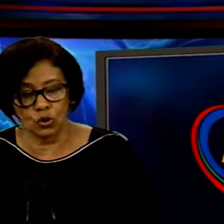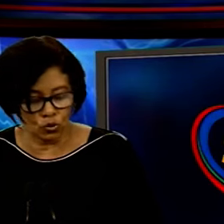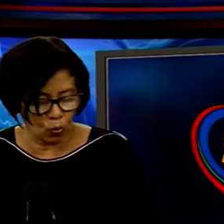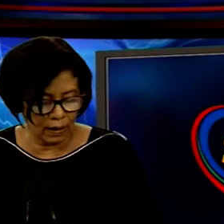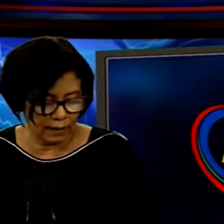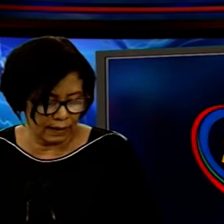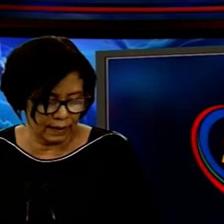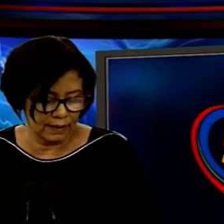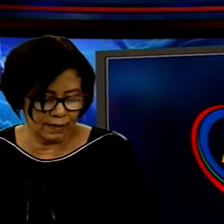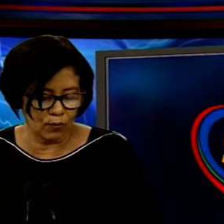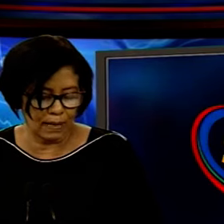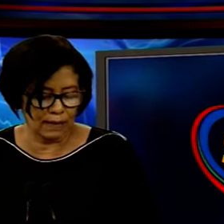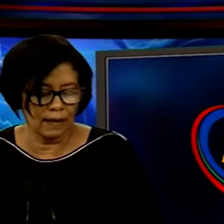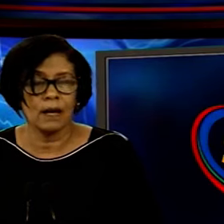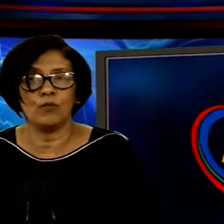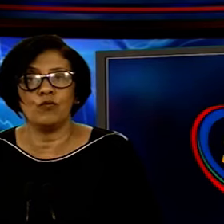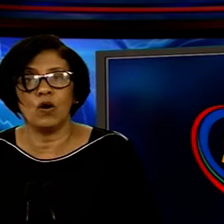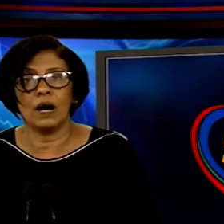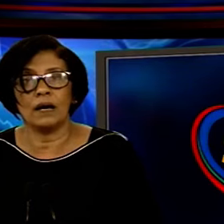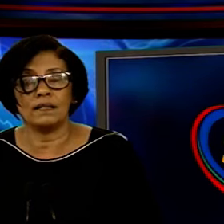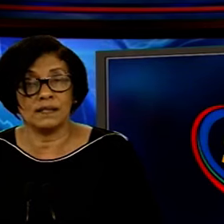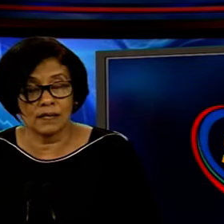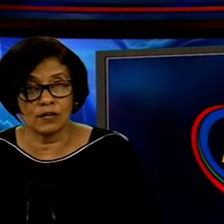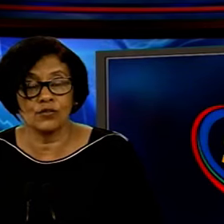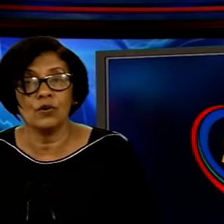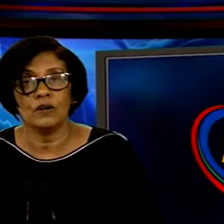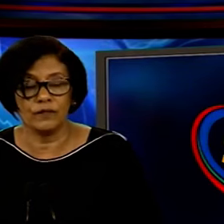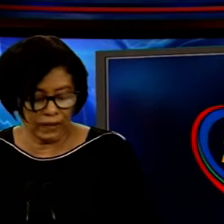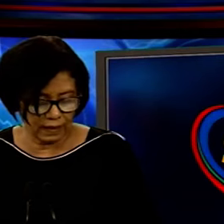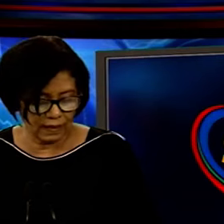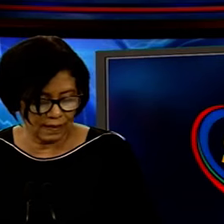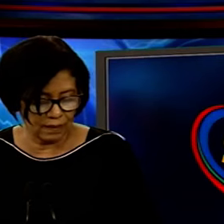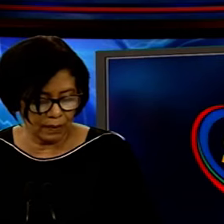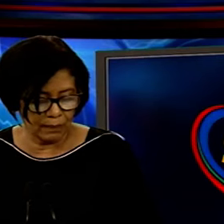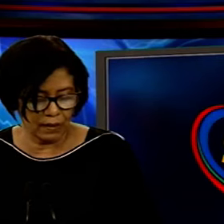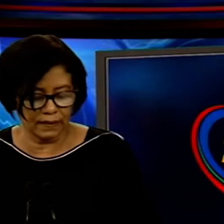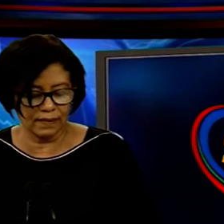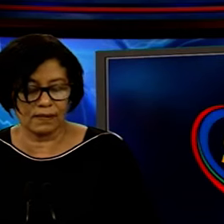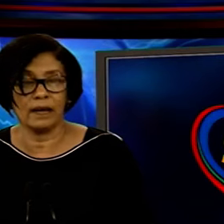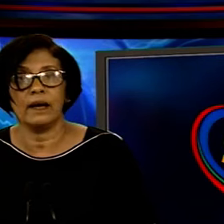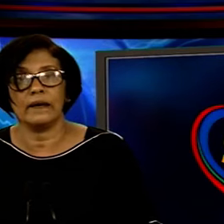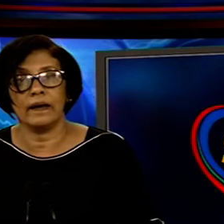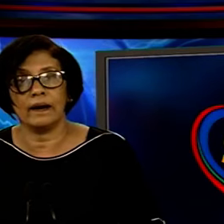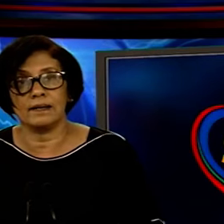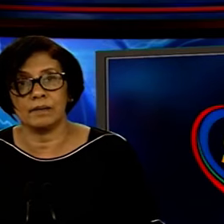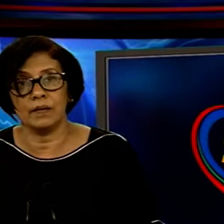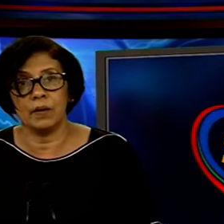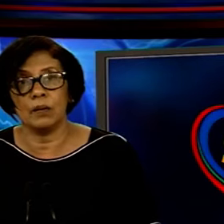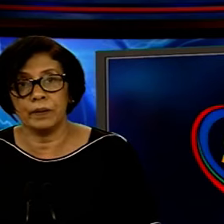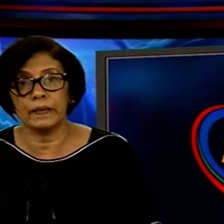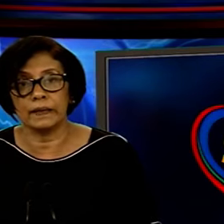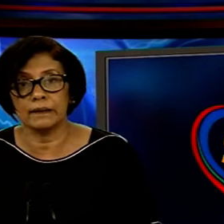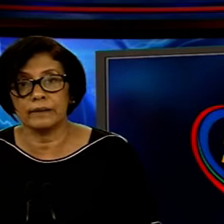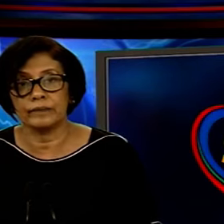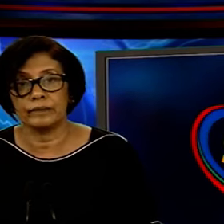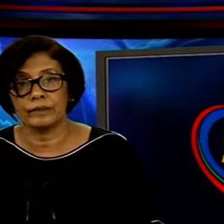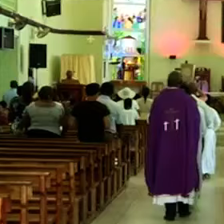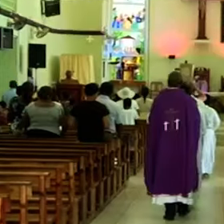côte 3 l'église bon matin pour voir situation vu qu'il rassemblement religieux il y a un rassemblement public.